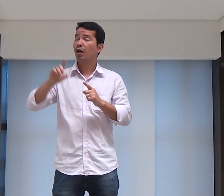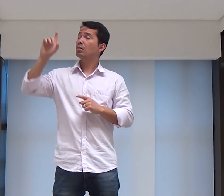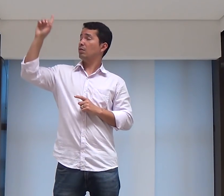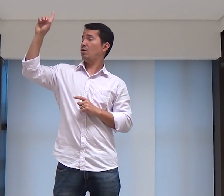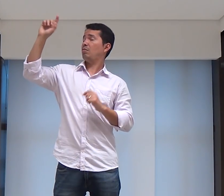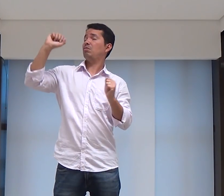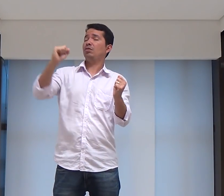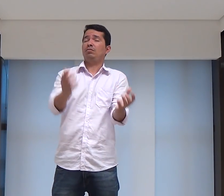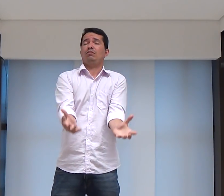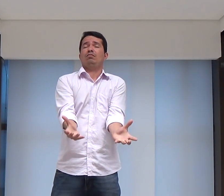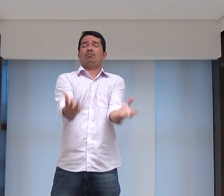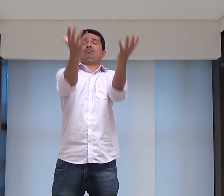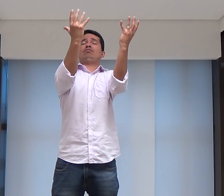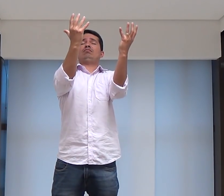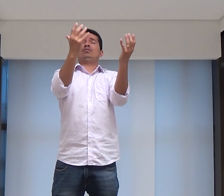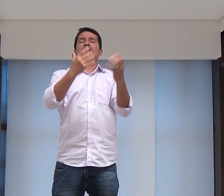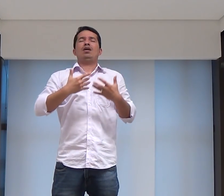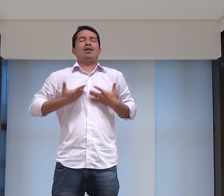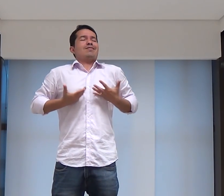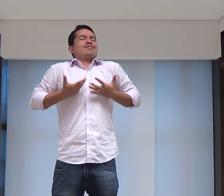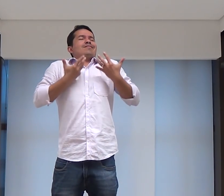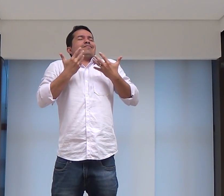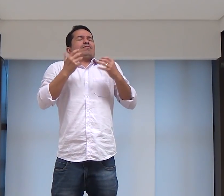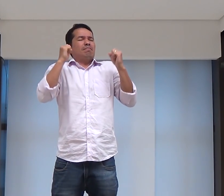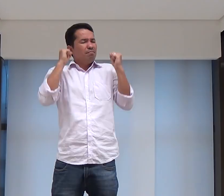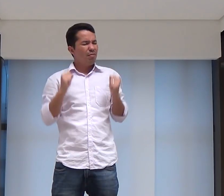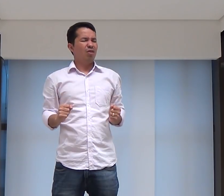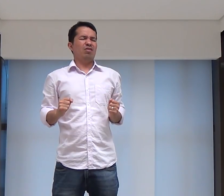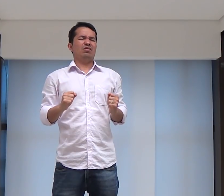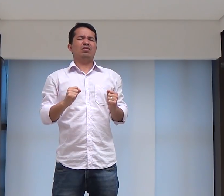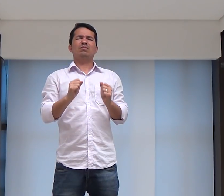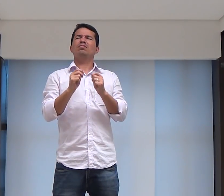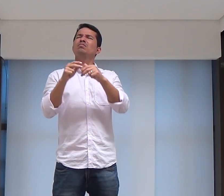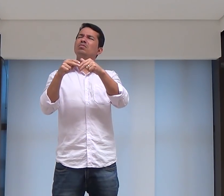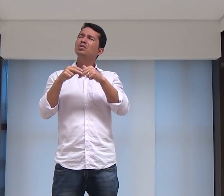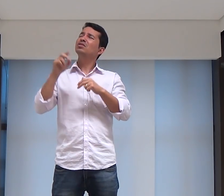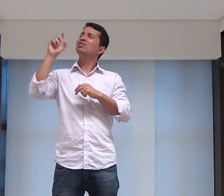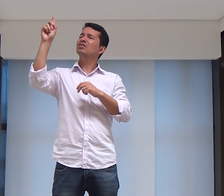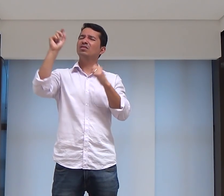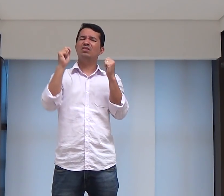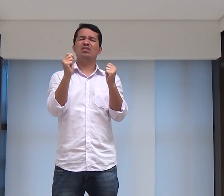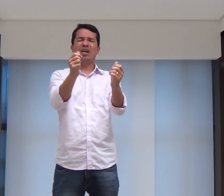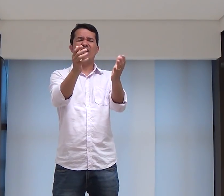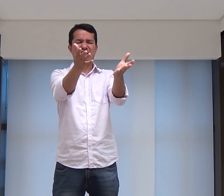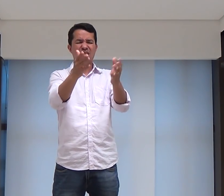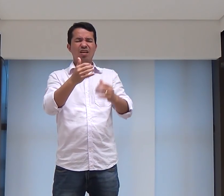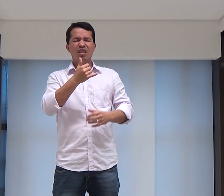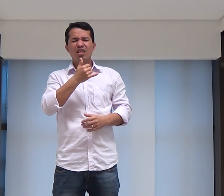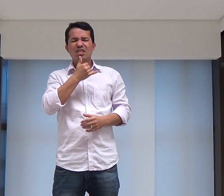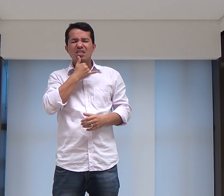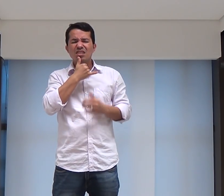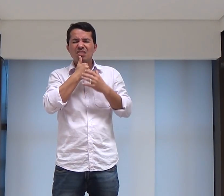difícil, tão cansativo. Senhor, revigora, traz ânimo. Que